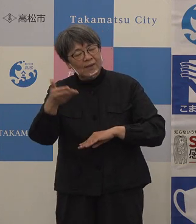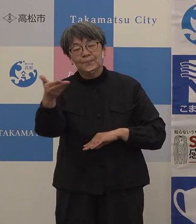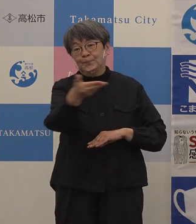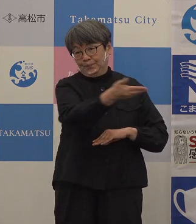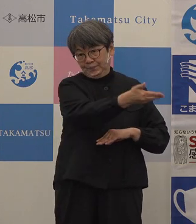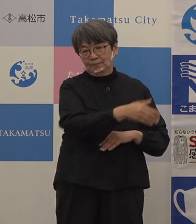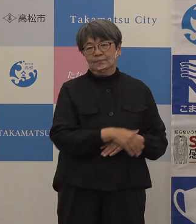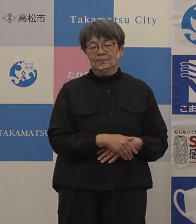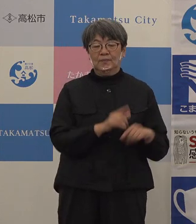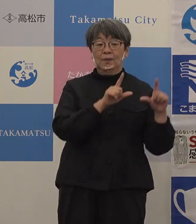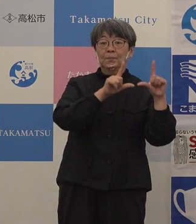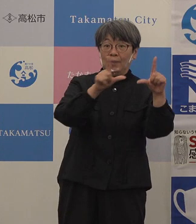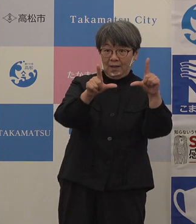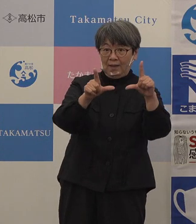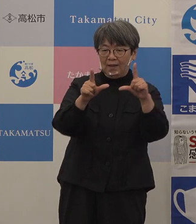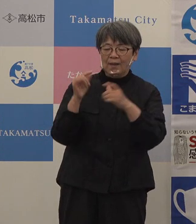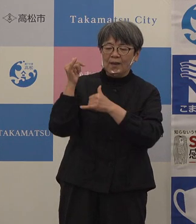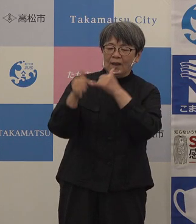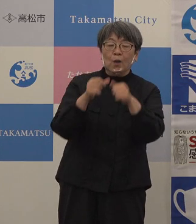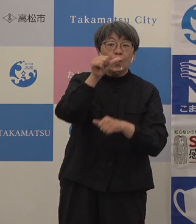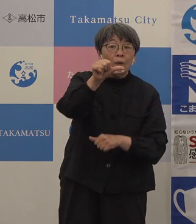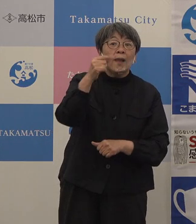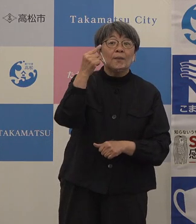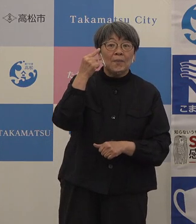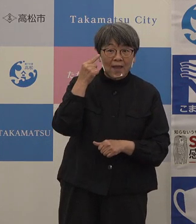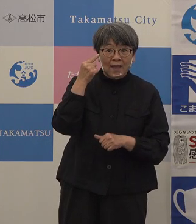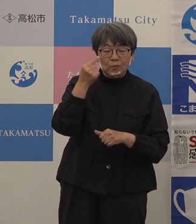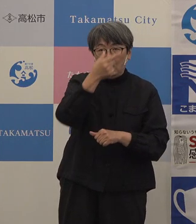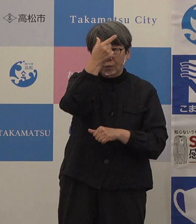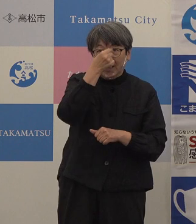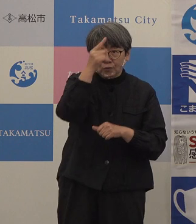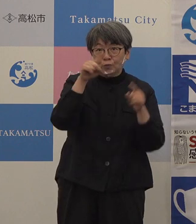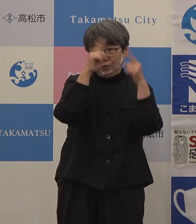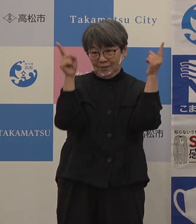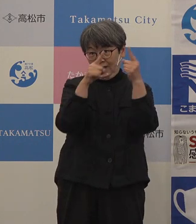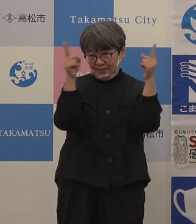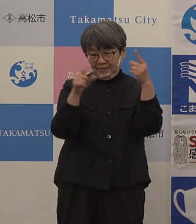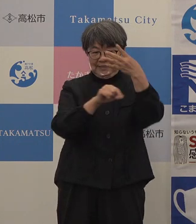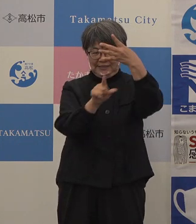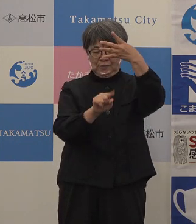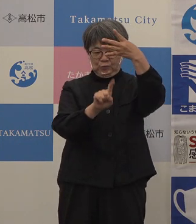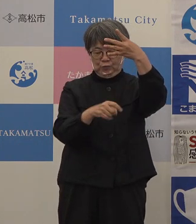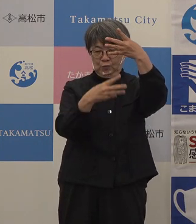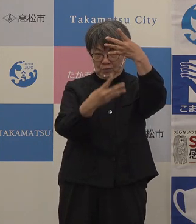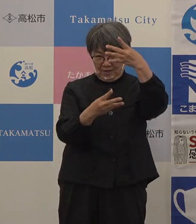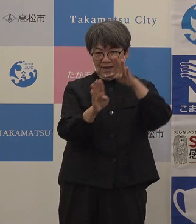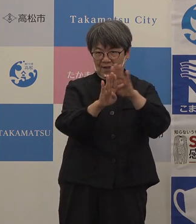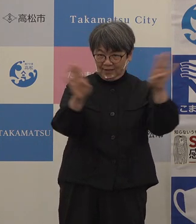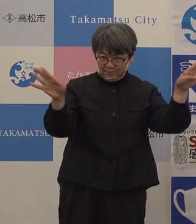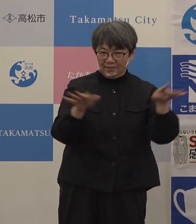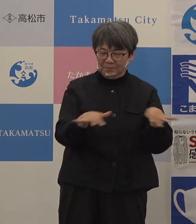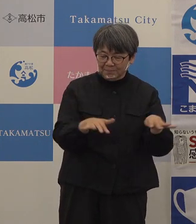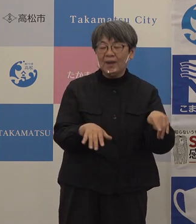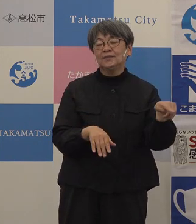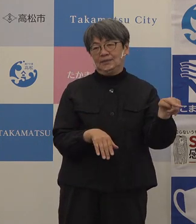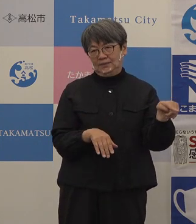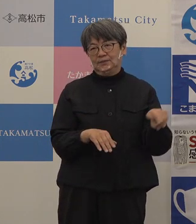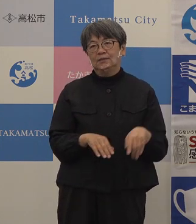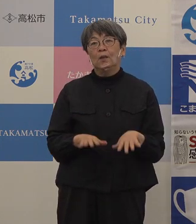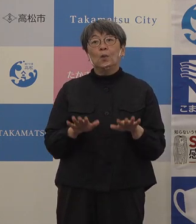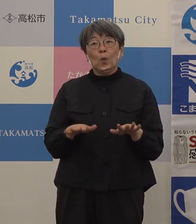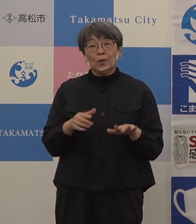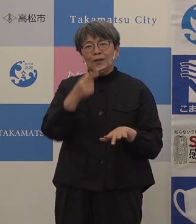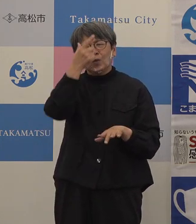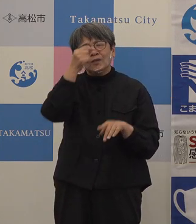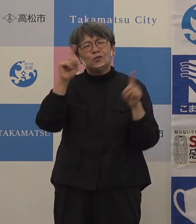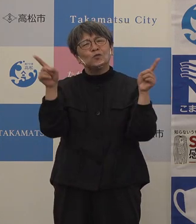い、まあ5回目の、瀬戸内国際芸術祭がこの4月の14日から始まったところでございます。で、今回の芸